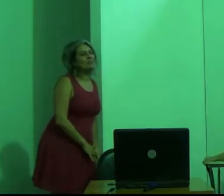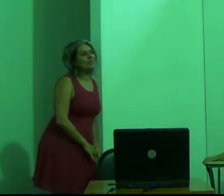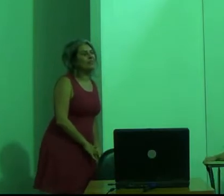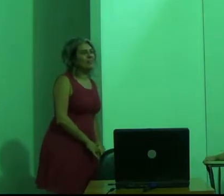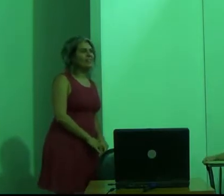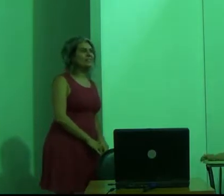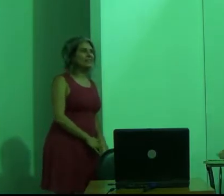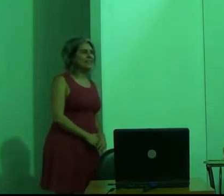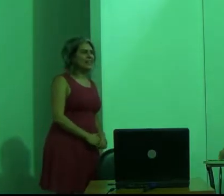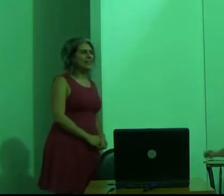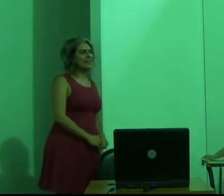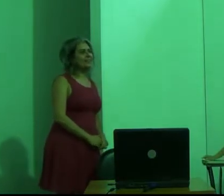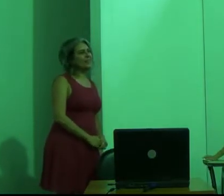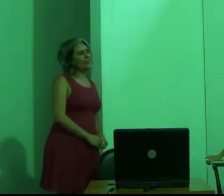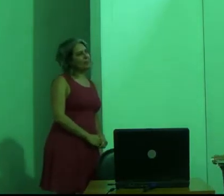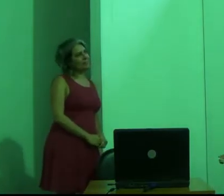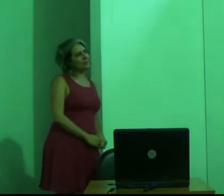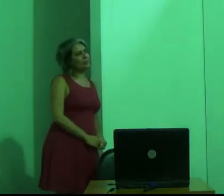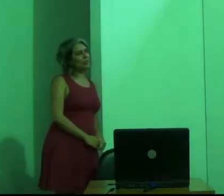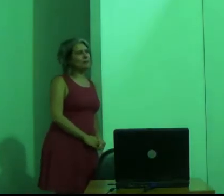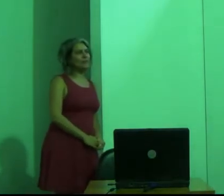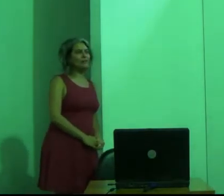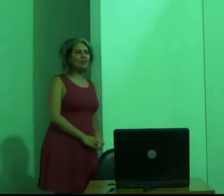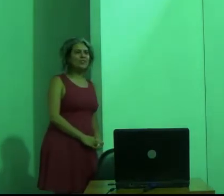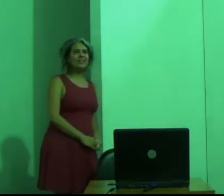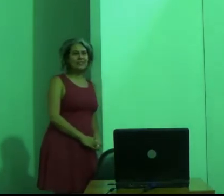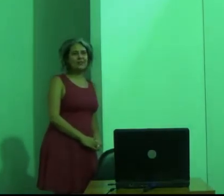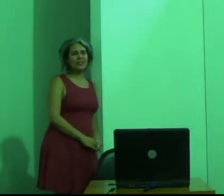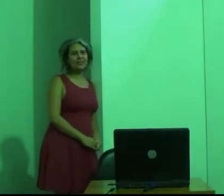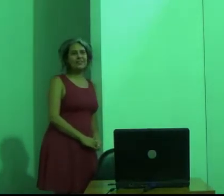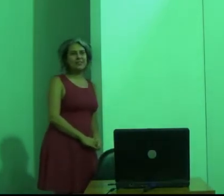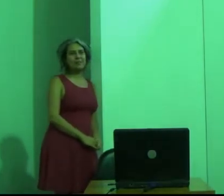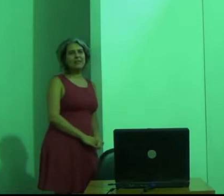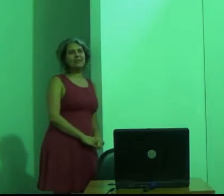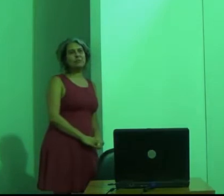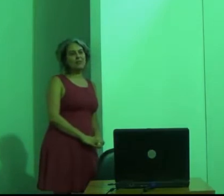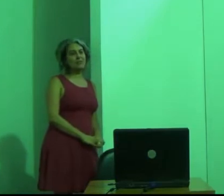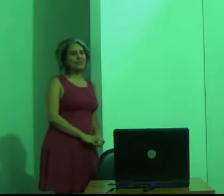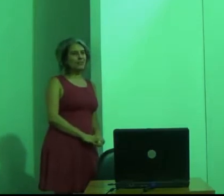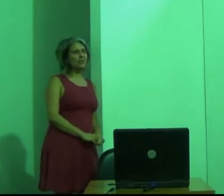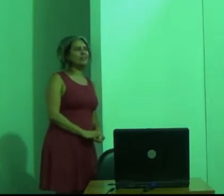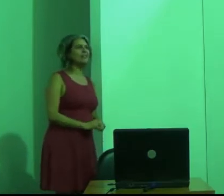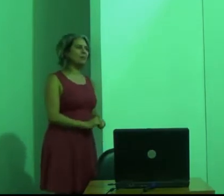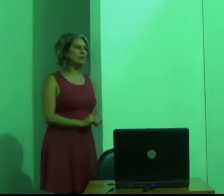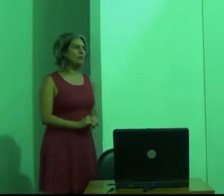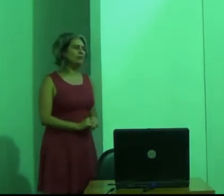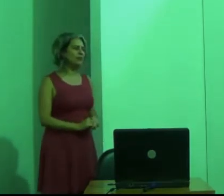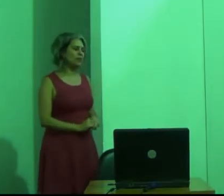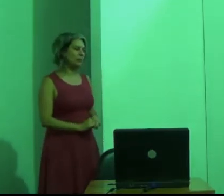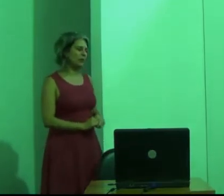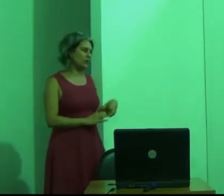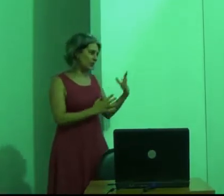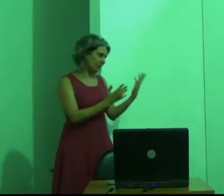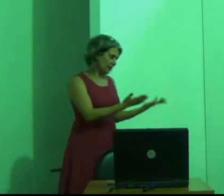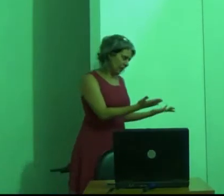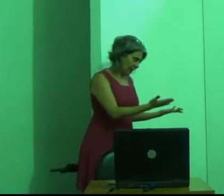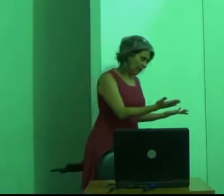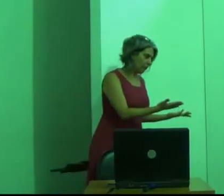bonitinhos. Eu queria dizer que é uma coisa que eu nunca espero que eu vai dizer, que são os agradecimentos, mas eu preciso agradecer muito enfaticamente ao